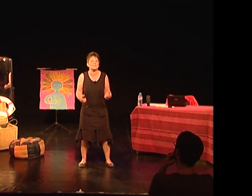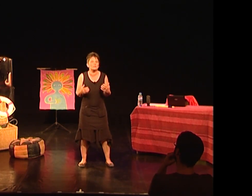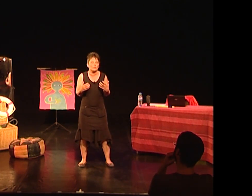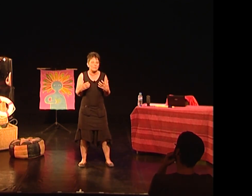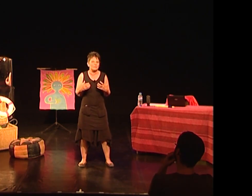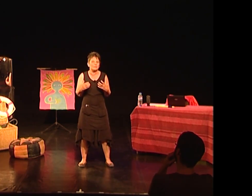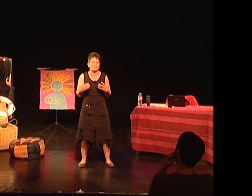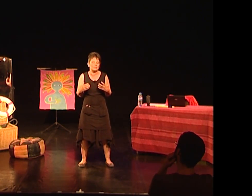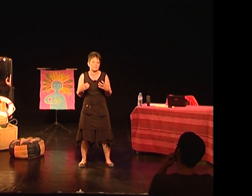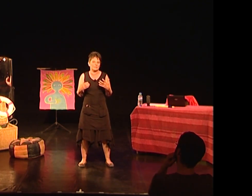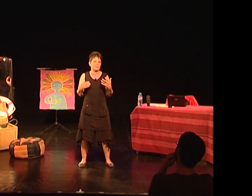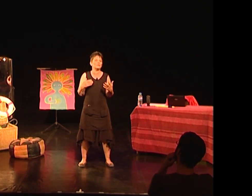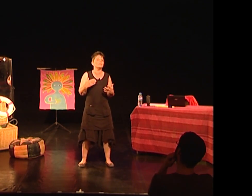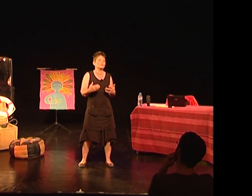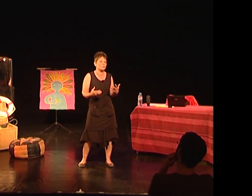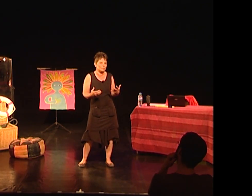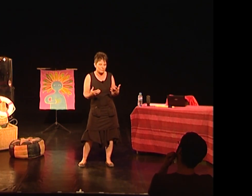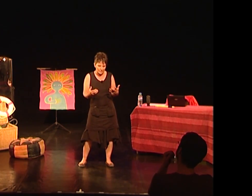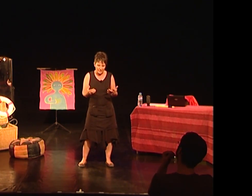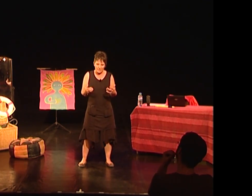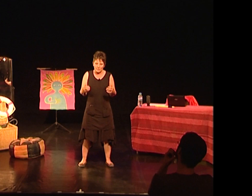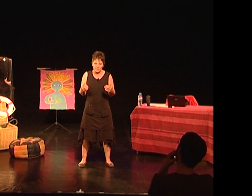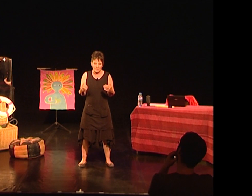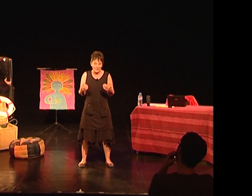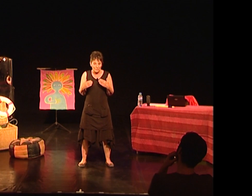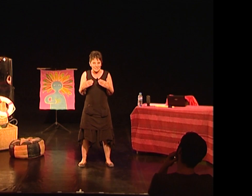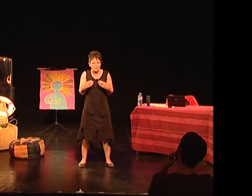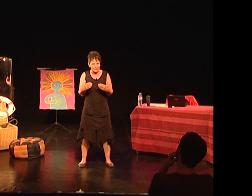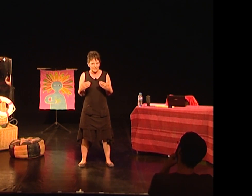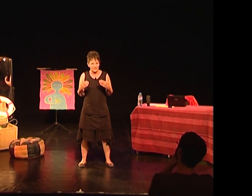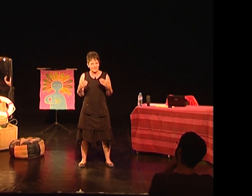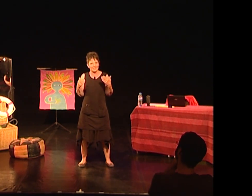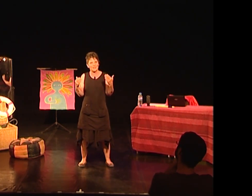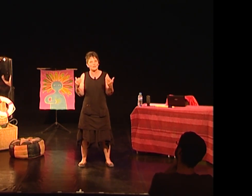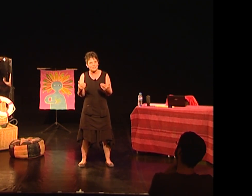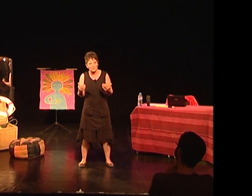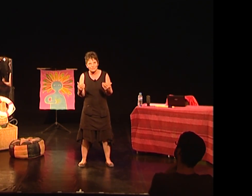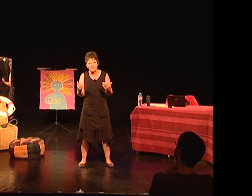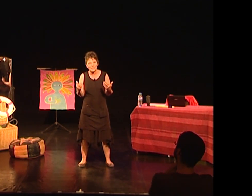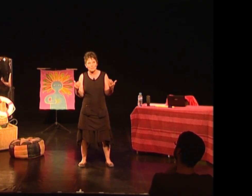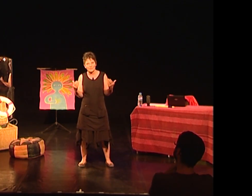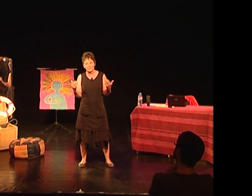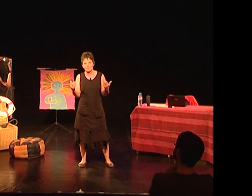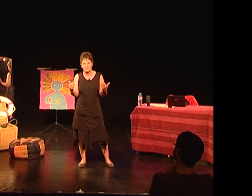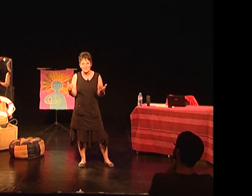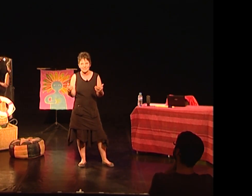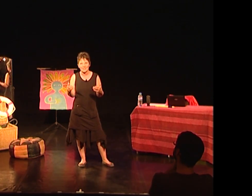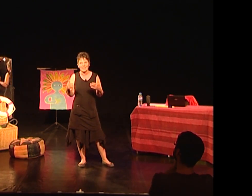du cœur parce que c'est pas motivant comme boulot. Hein. Mais comme j'étais en charge de l'accueil des enfants handicapés en tant qu'EVS et